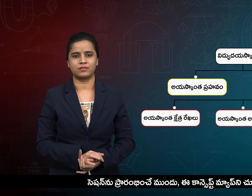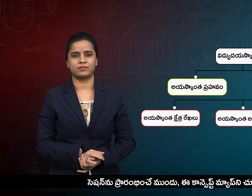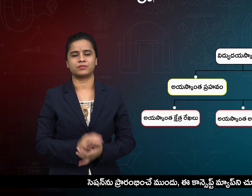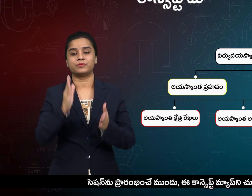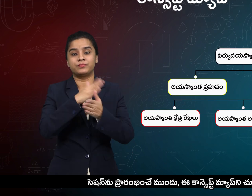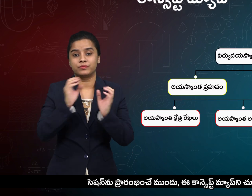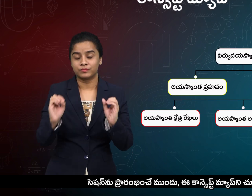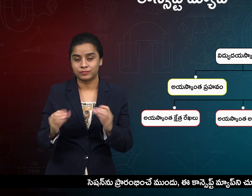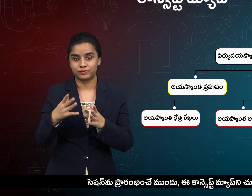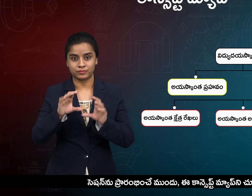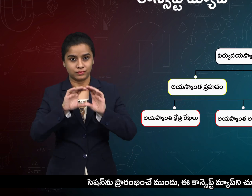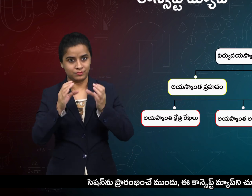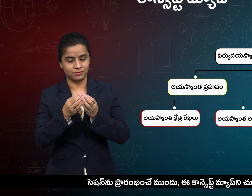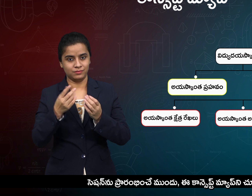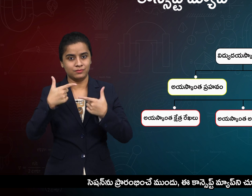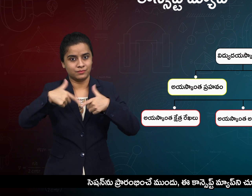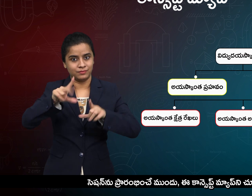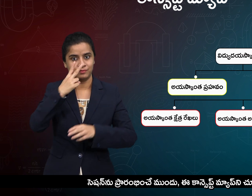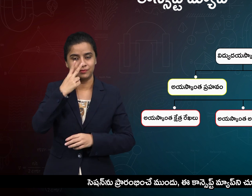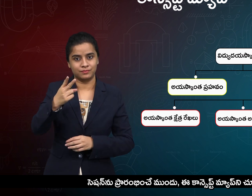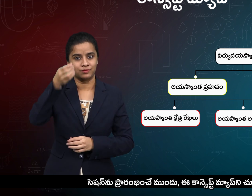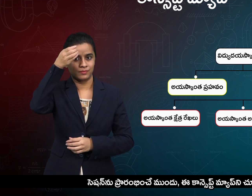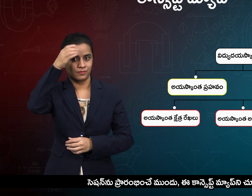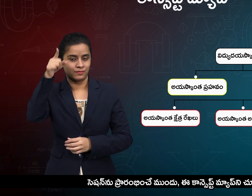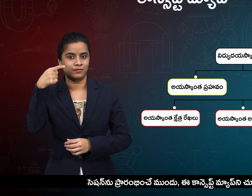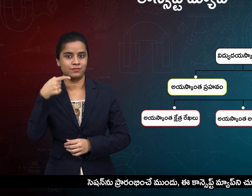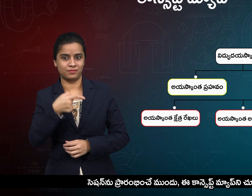సెషన్ను ప్రారంభించే ముందు ఈ కాన్సెప్ట్ మ్యాప్ని చూద్దాం.